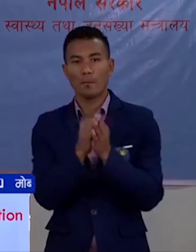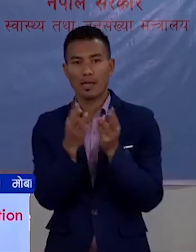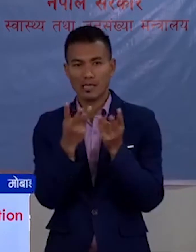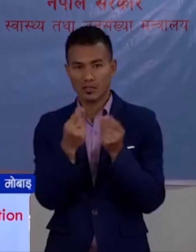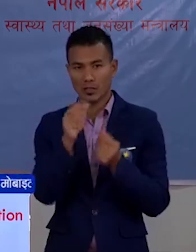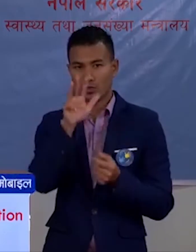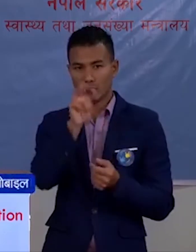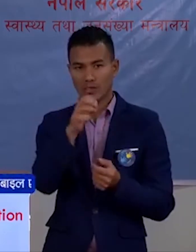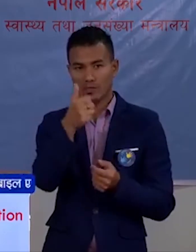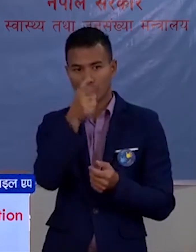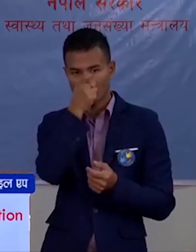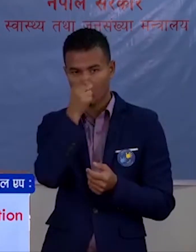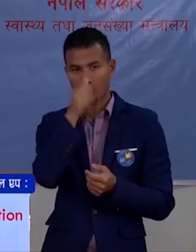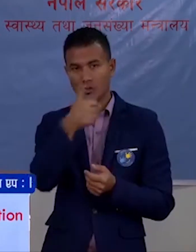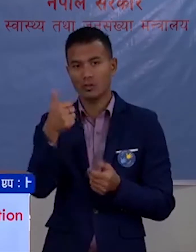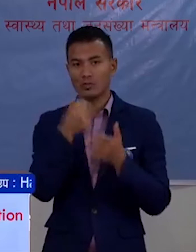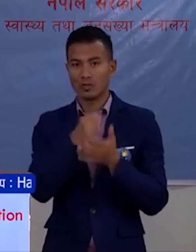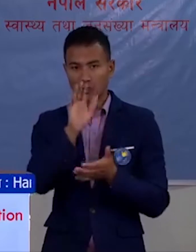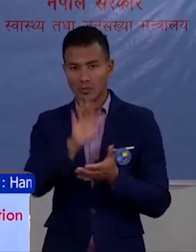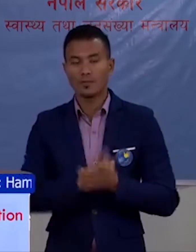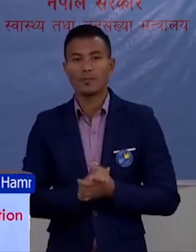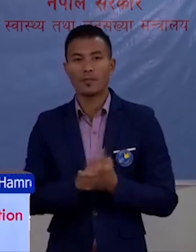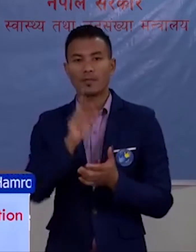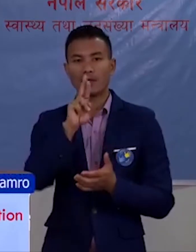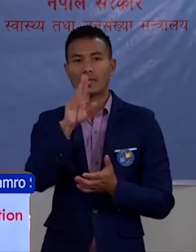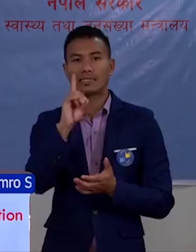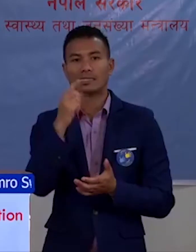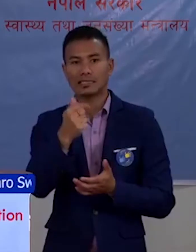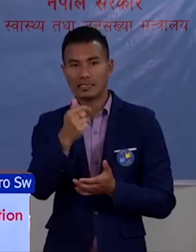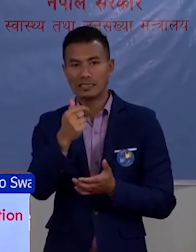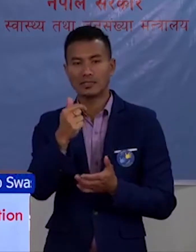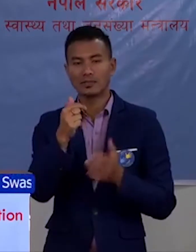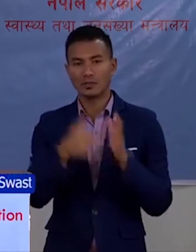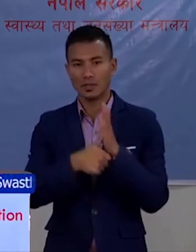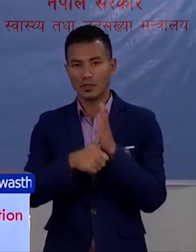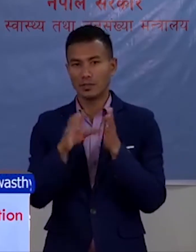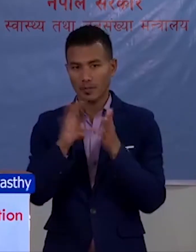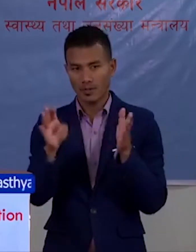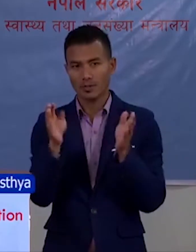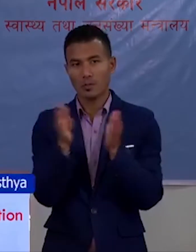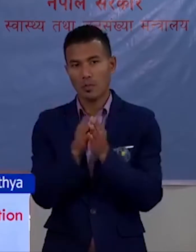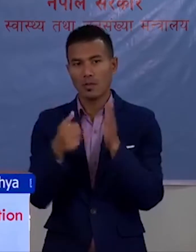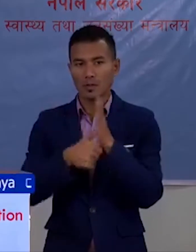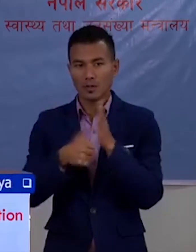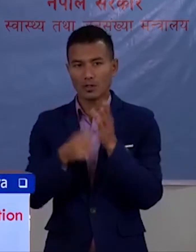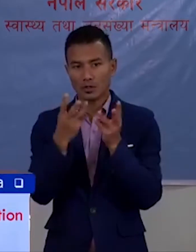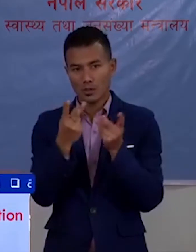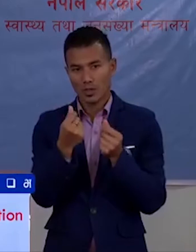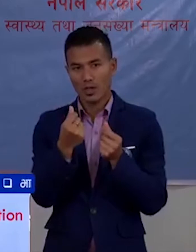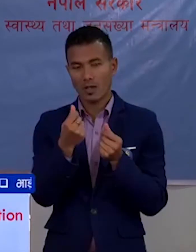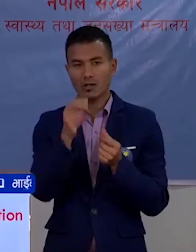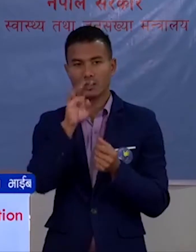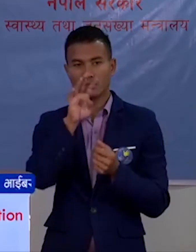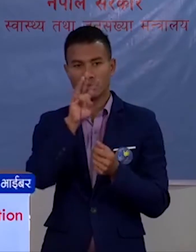संख्या 9,666 पुगेको छ। त्यसैगरी आरडीटी ऱ्यापिड डायग्नोस्टिक टेस्टबाट गरिएका परीक्षणको संख्या